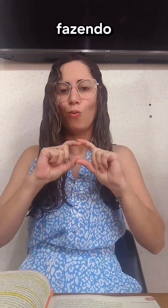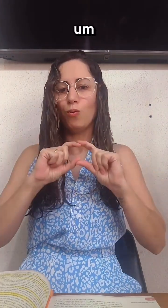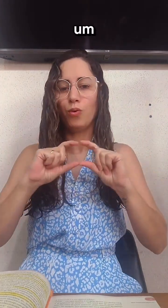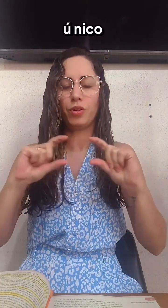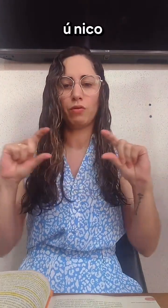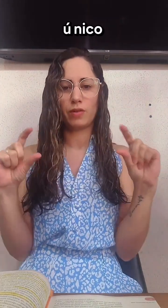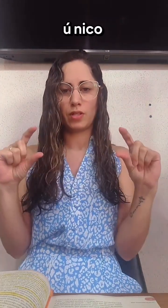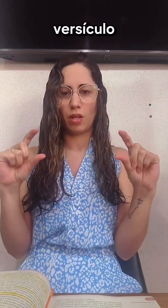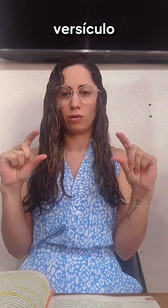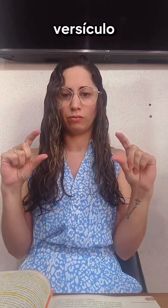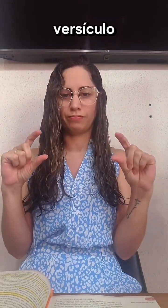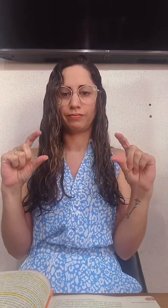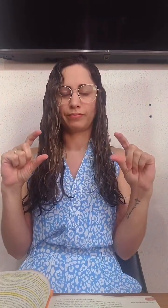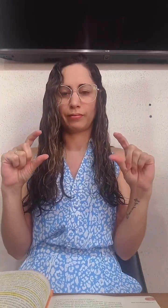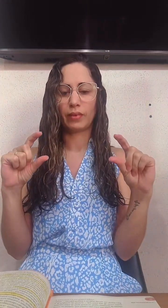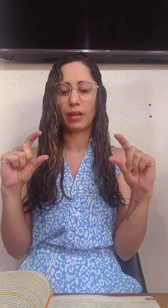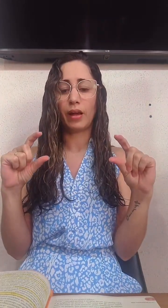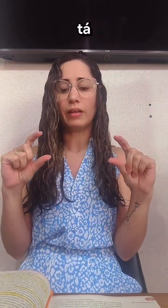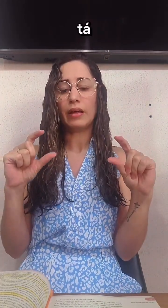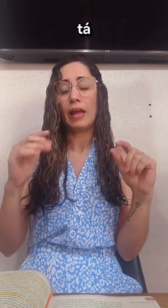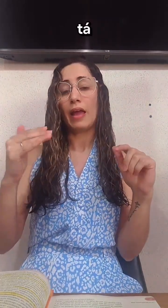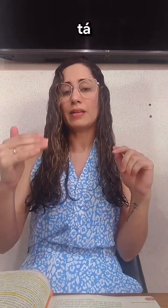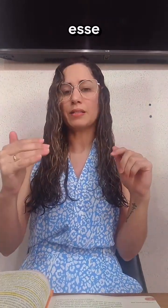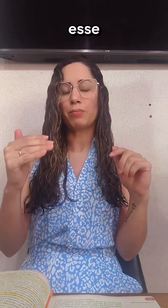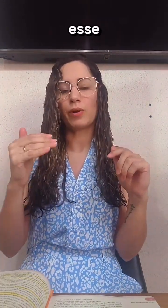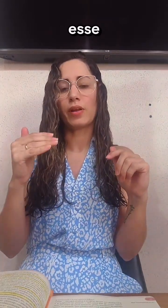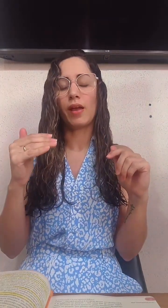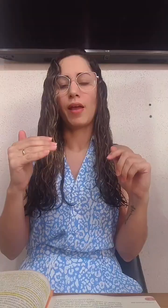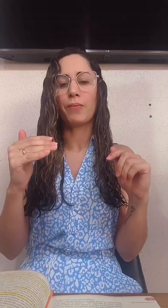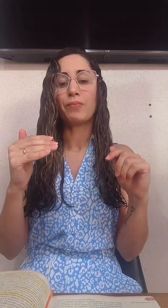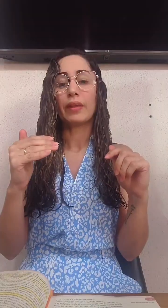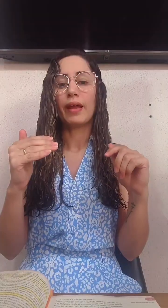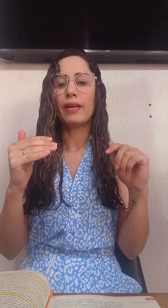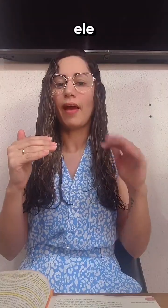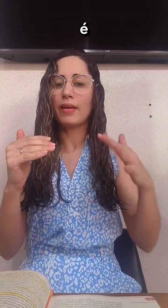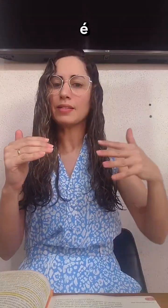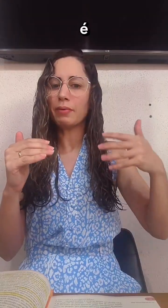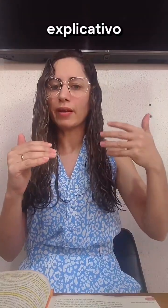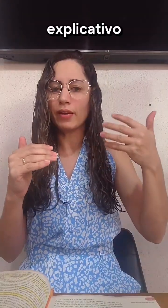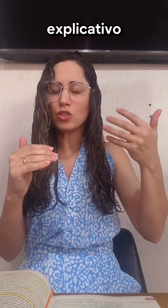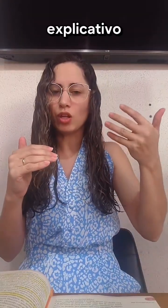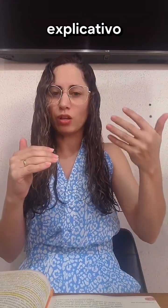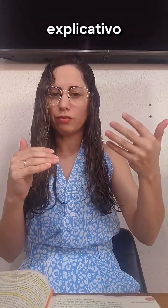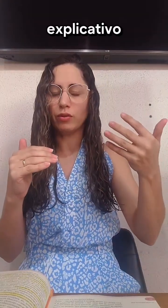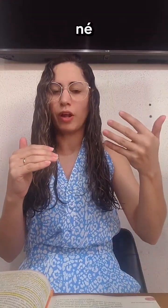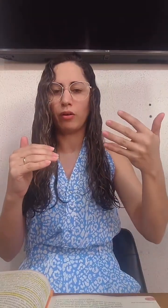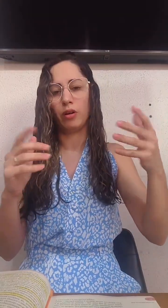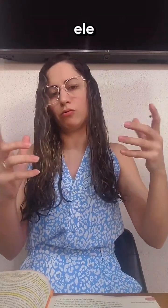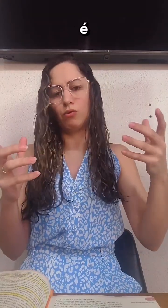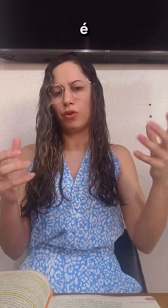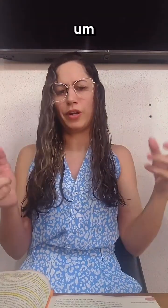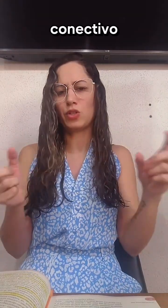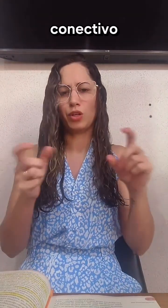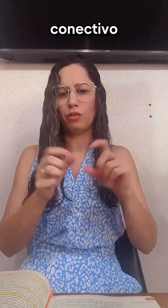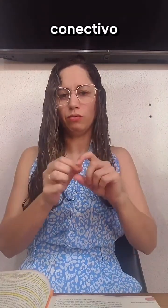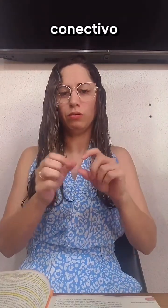um único versículo, tá? Esse porquê, ele é explicativo, né? Ele é um conectivo